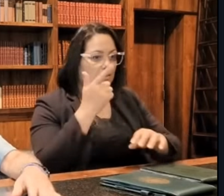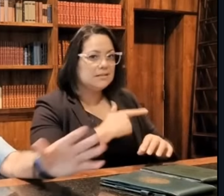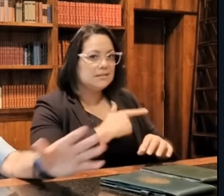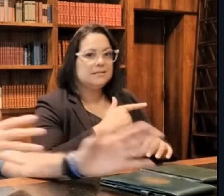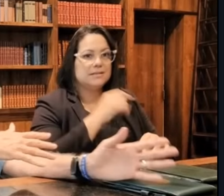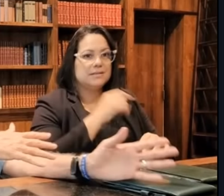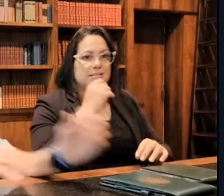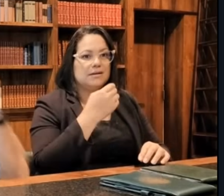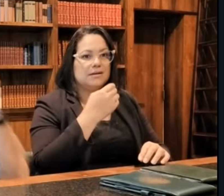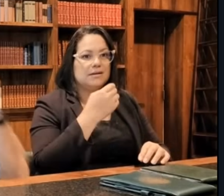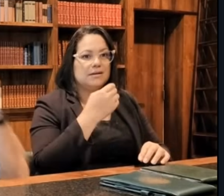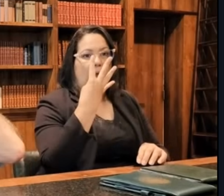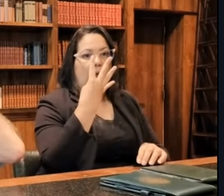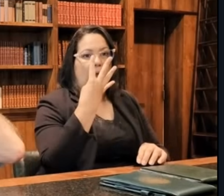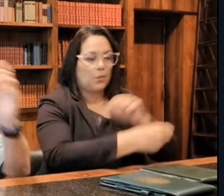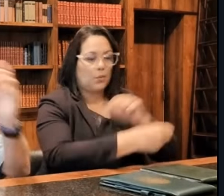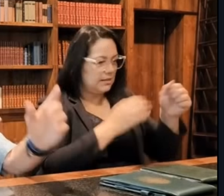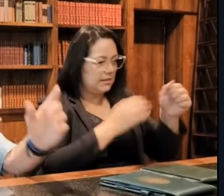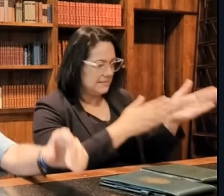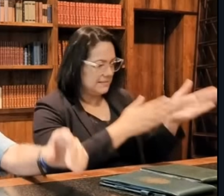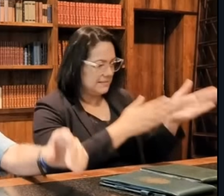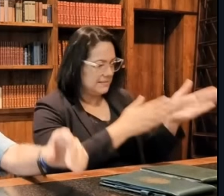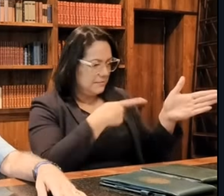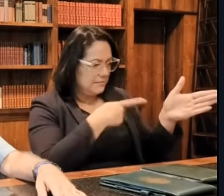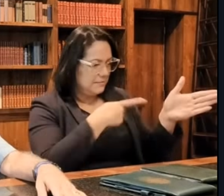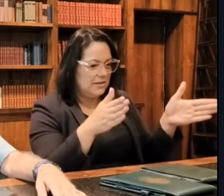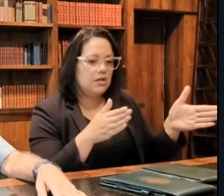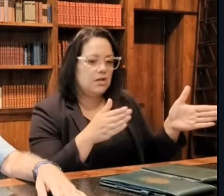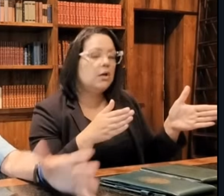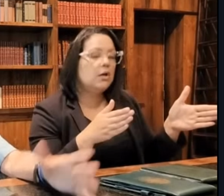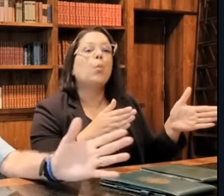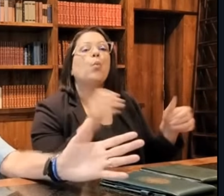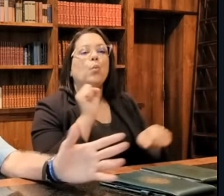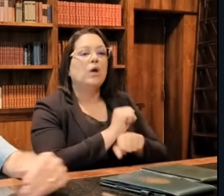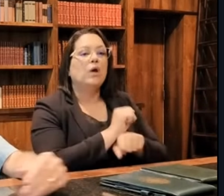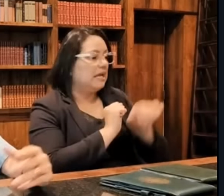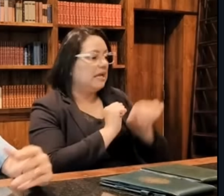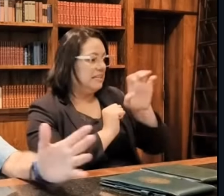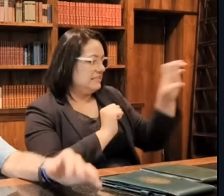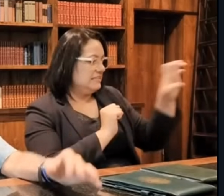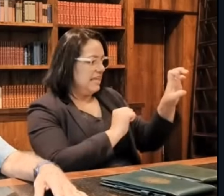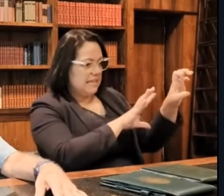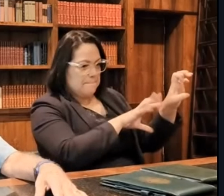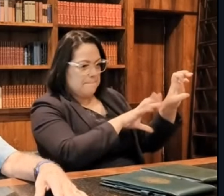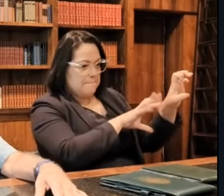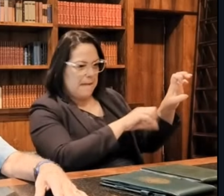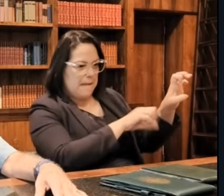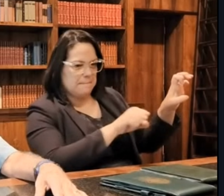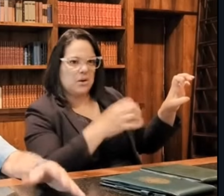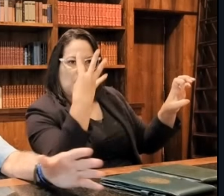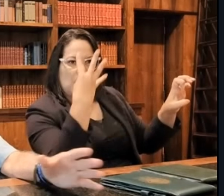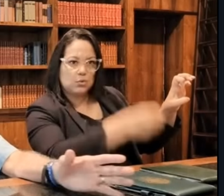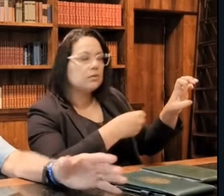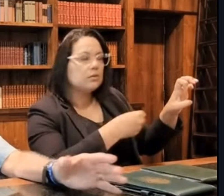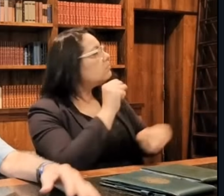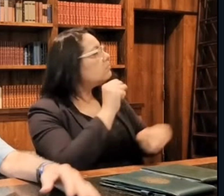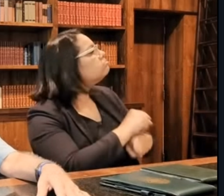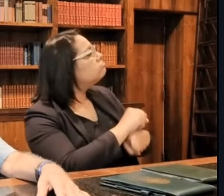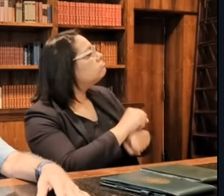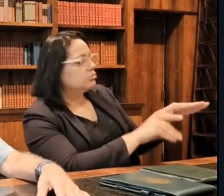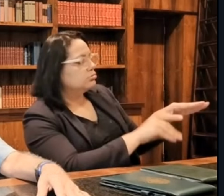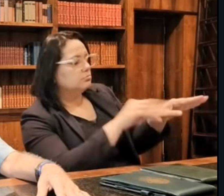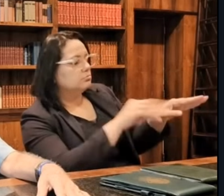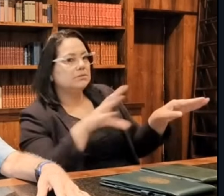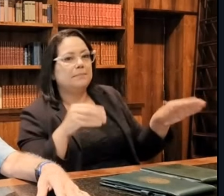te agradeço aí pelas atitudes que o senhor tomou. Muito obrigado, tamo juntos. E muito obrigado aí, quero agradecer